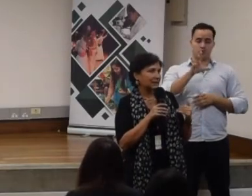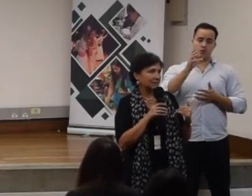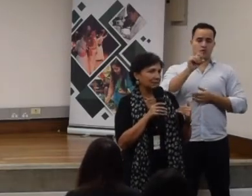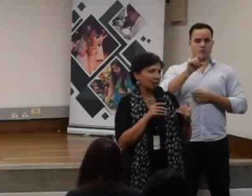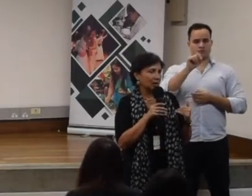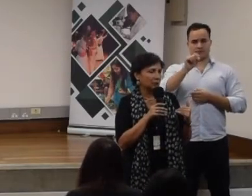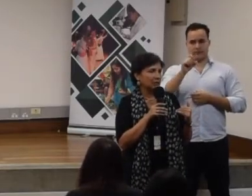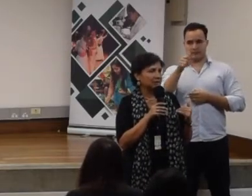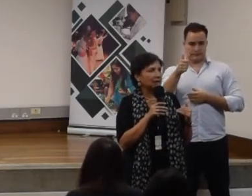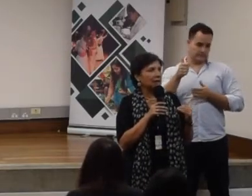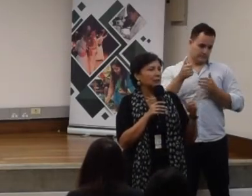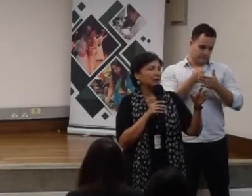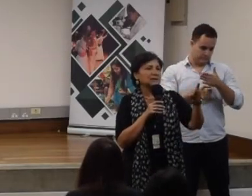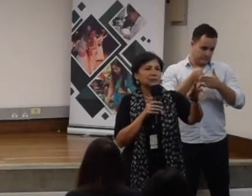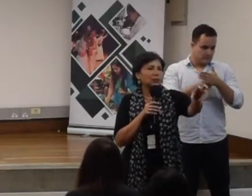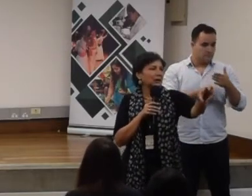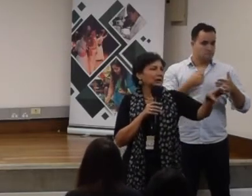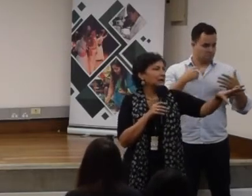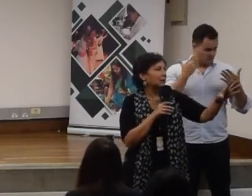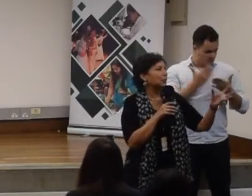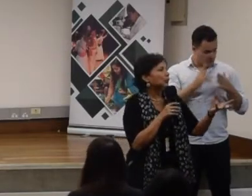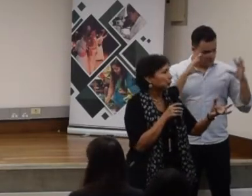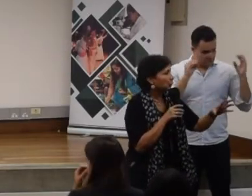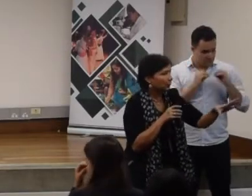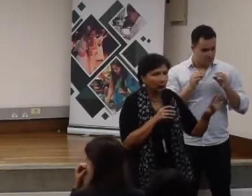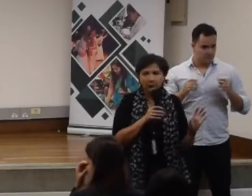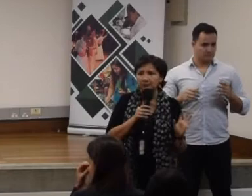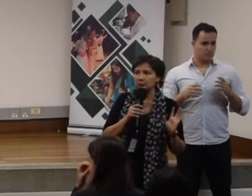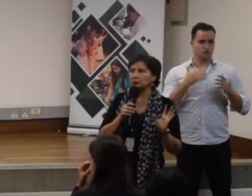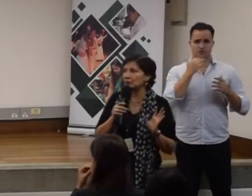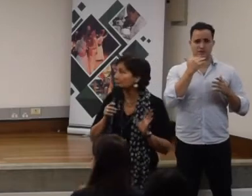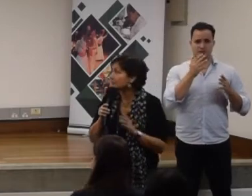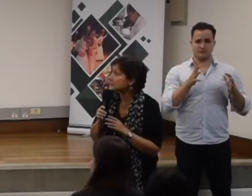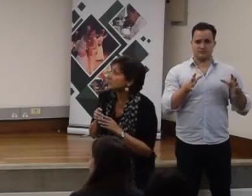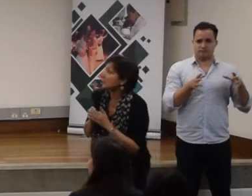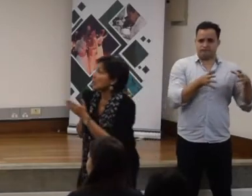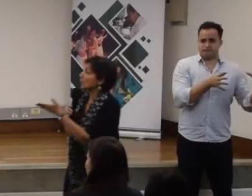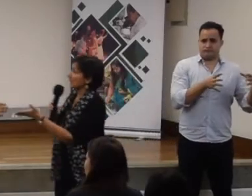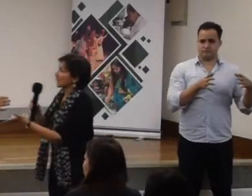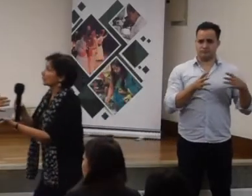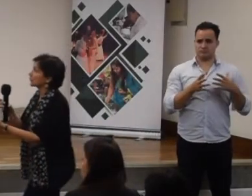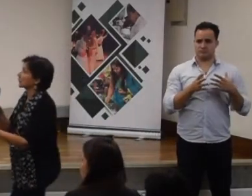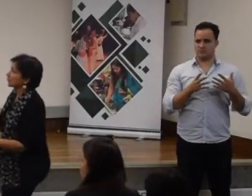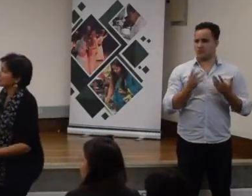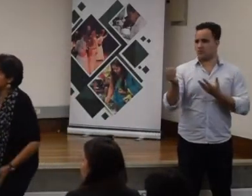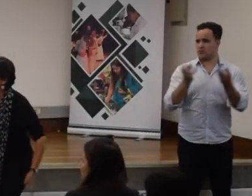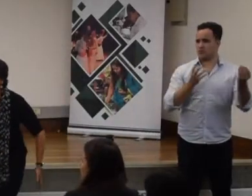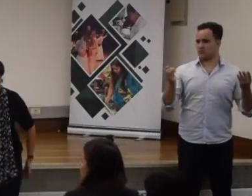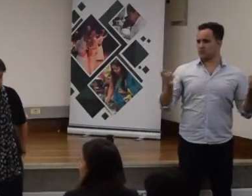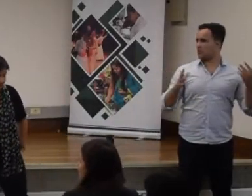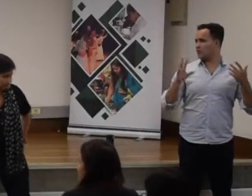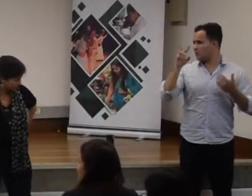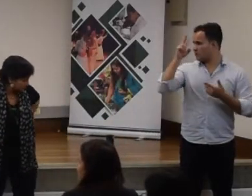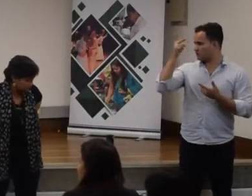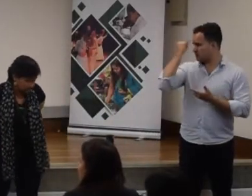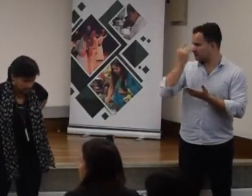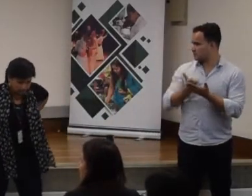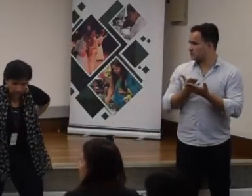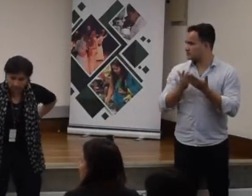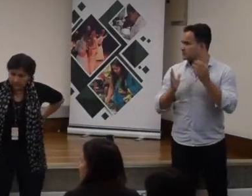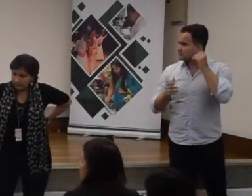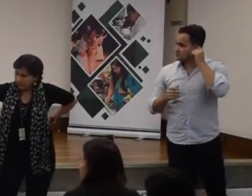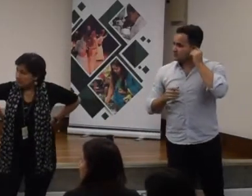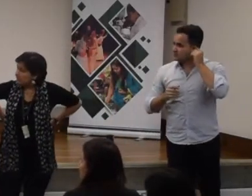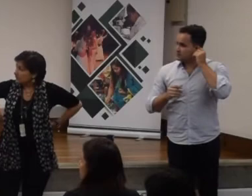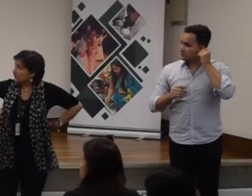¿les parece si trabajamos así? Puede ser por línea, por grupo, no sé. ¿O qué otra propuesta tienes? Bueno, inicialmente